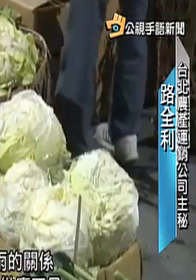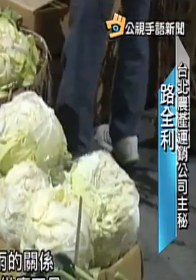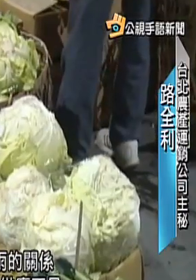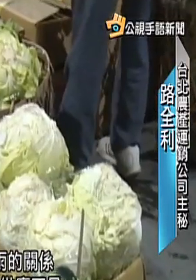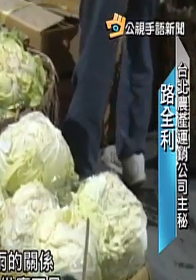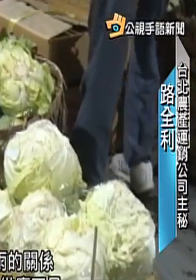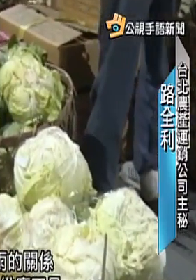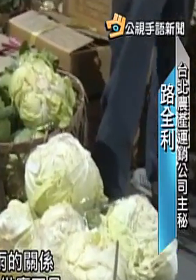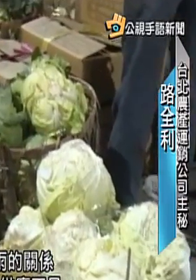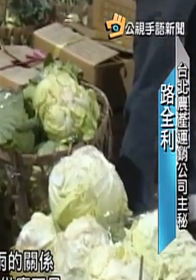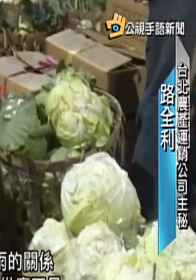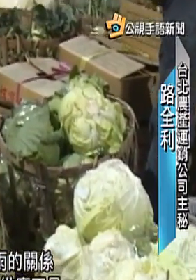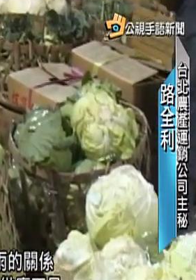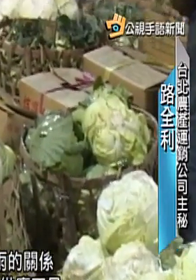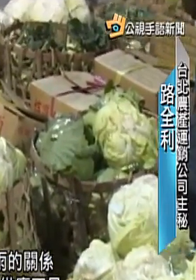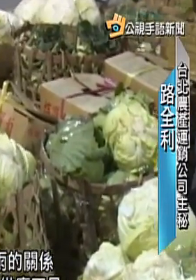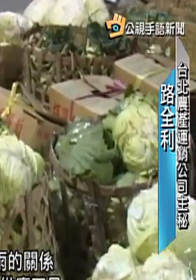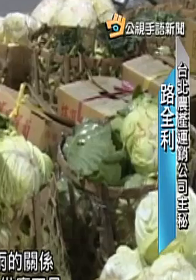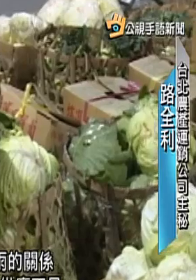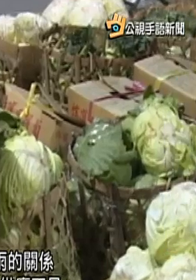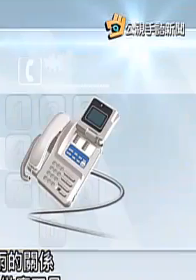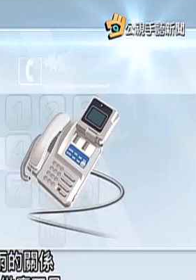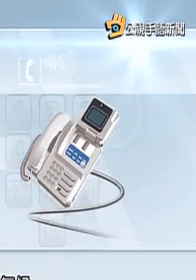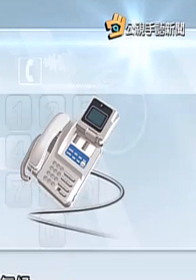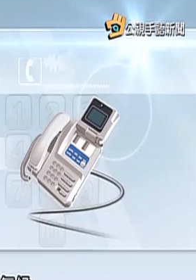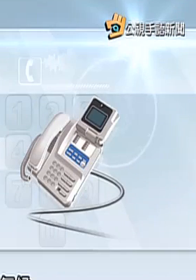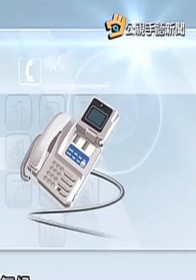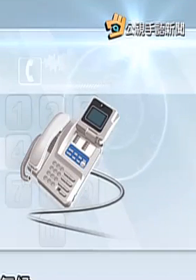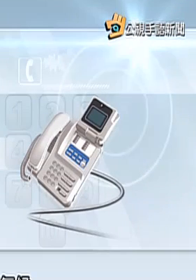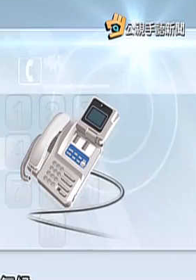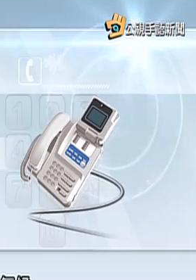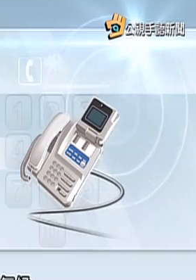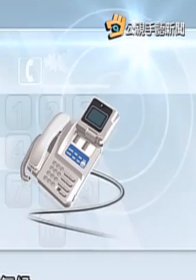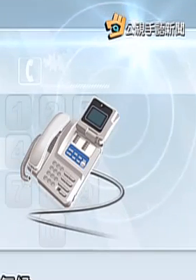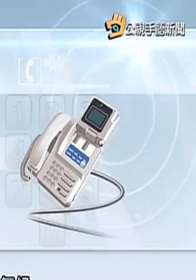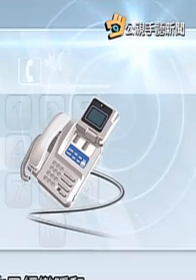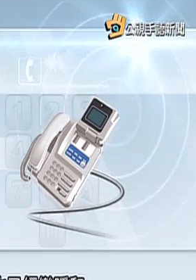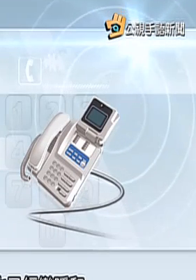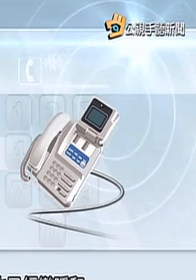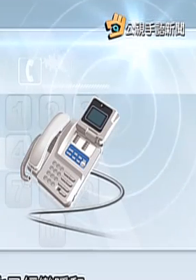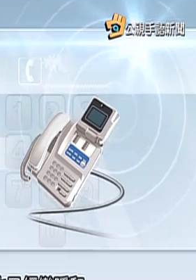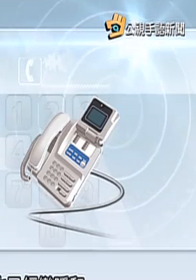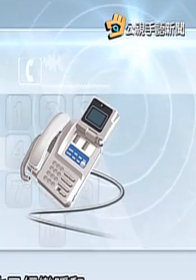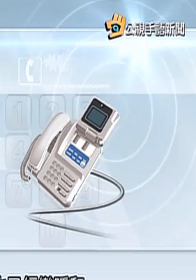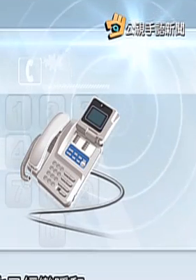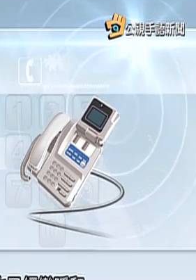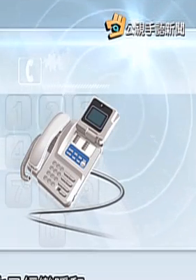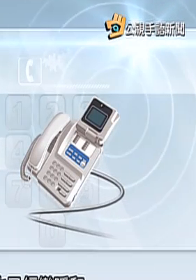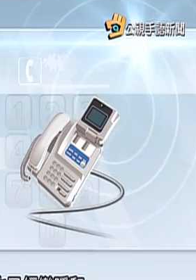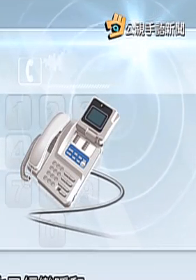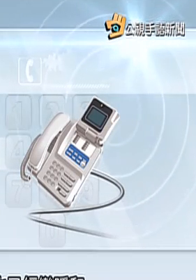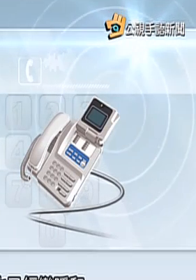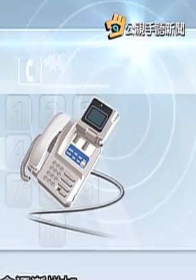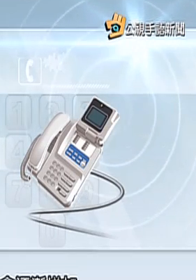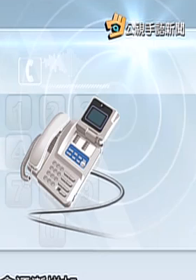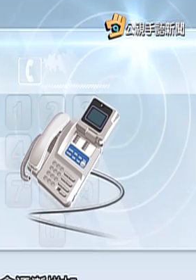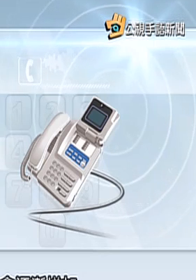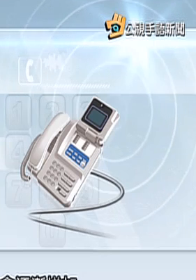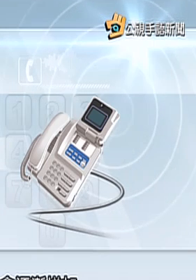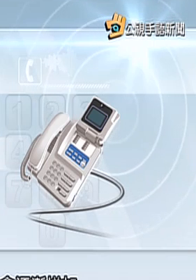的关系导致目前的供应不足。 南部气候大概从今天也已经变暖和了，后续的供应量会逐渐增